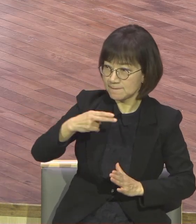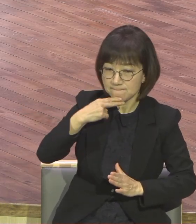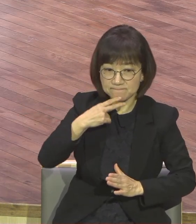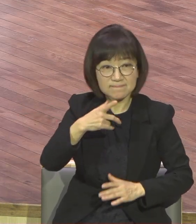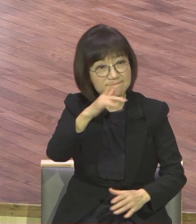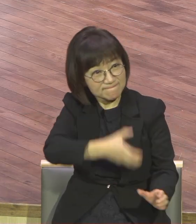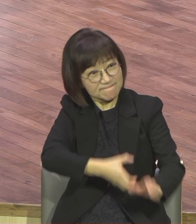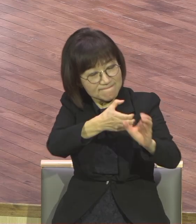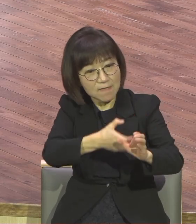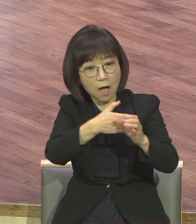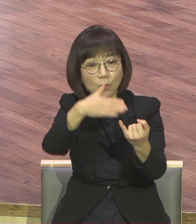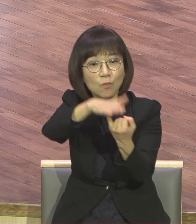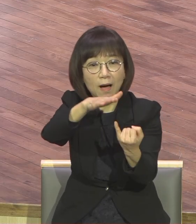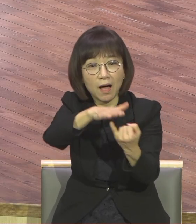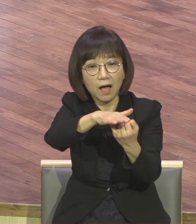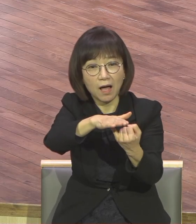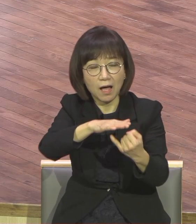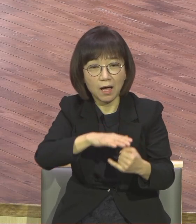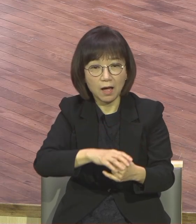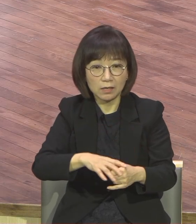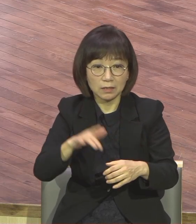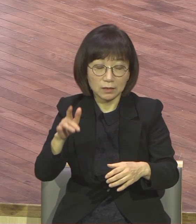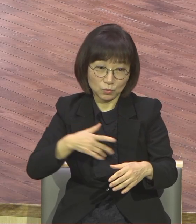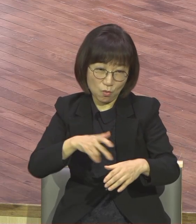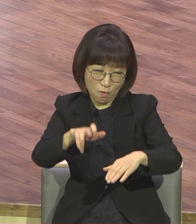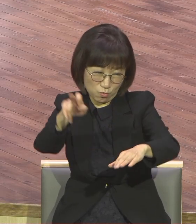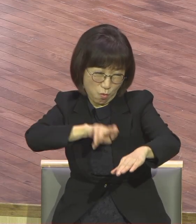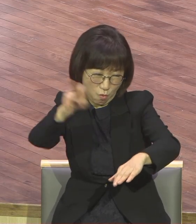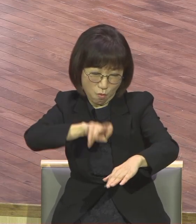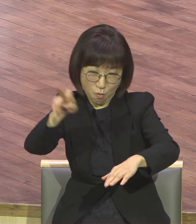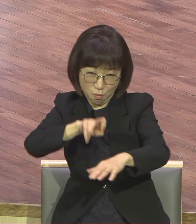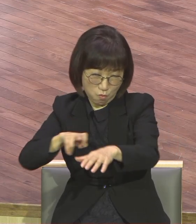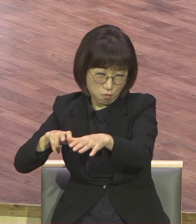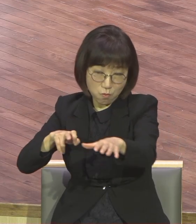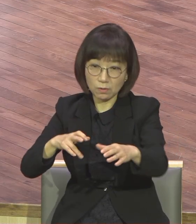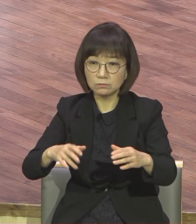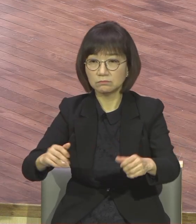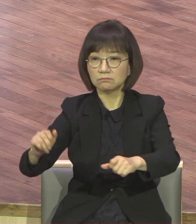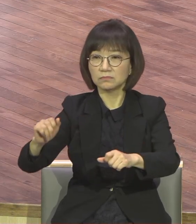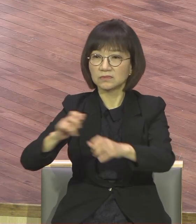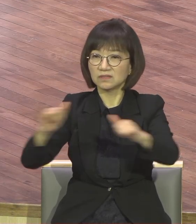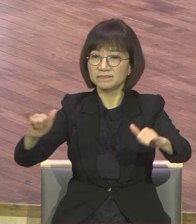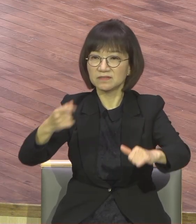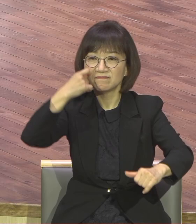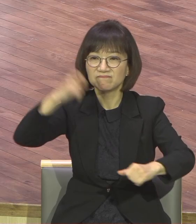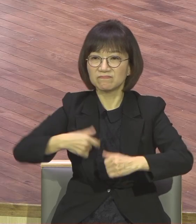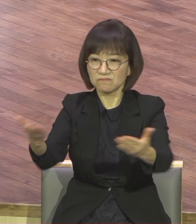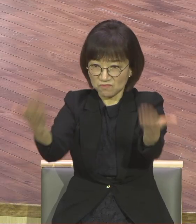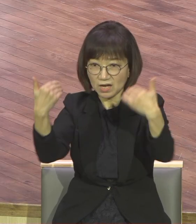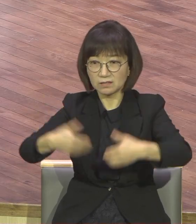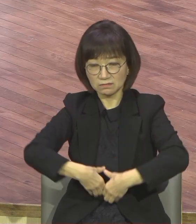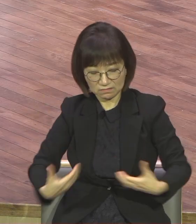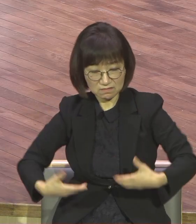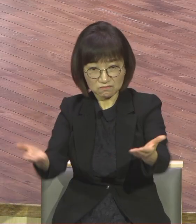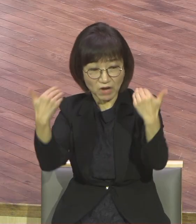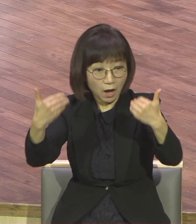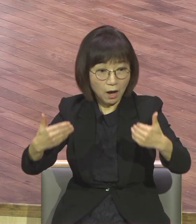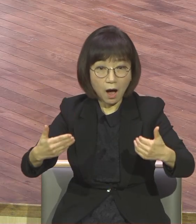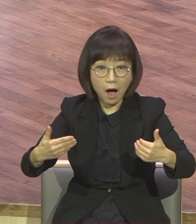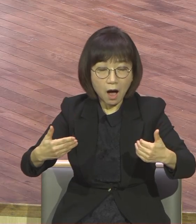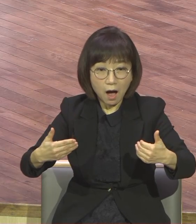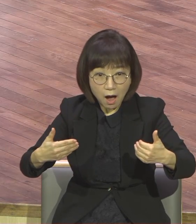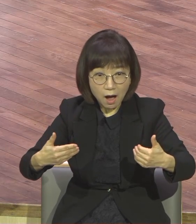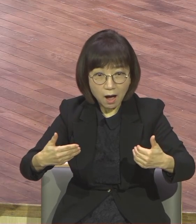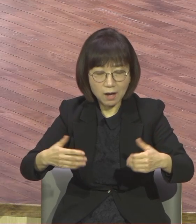국민들이 탱크 앞에 섣불에 탱크가 밀고 오는데 탱크가 섣불에 그냥 우크라이나 사람들.